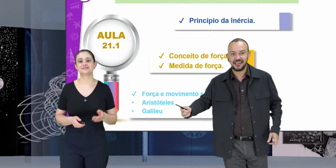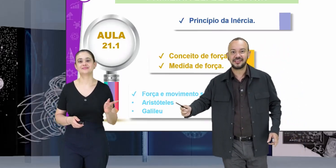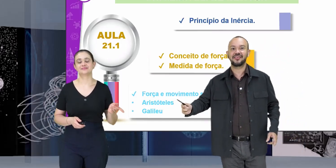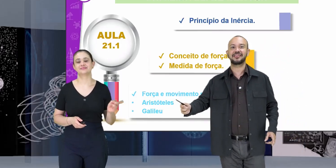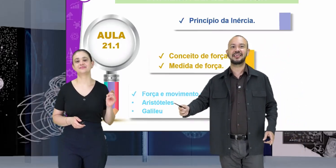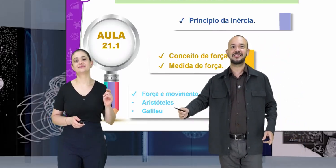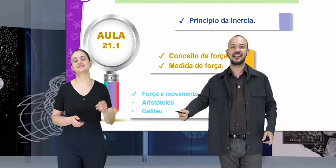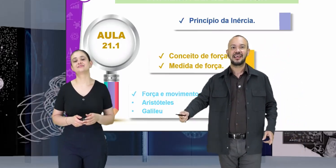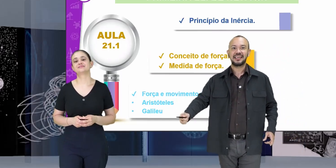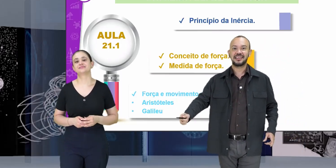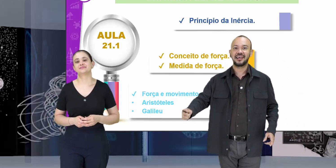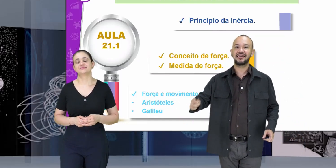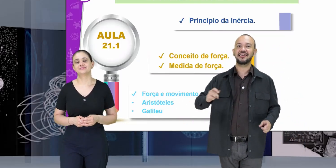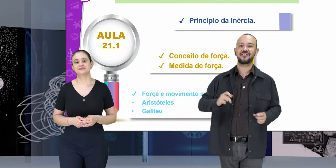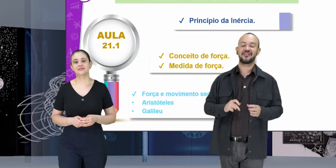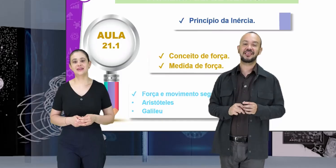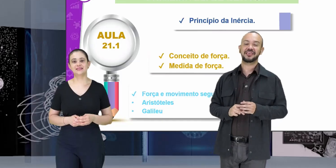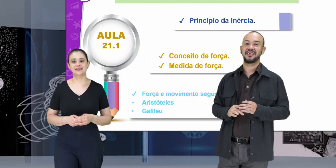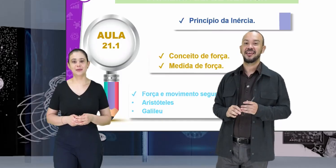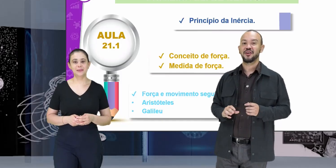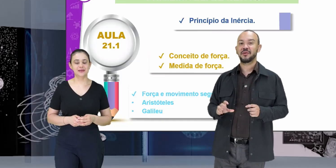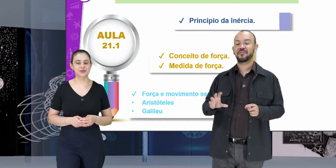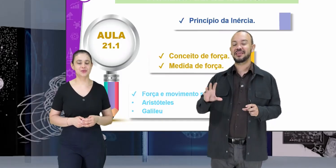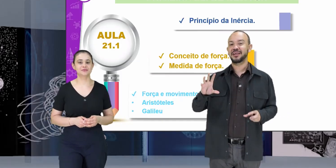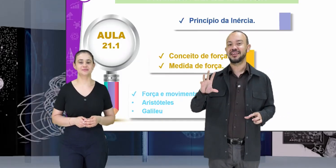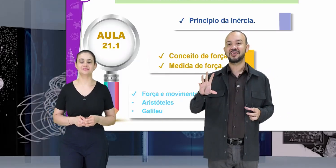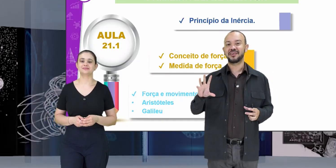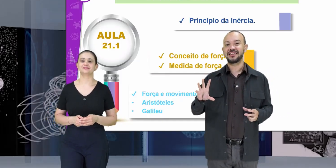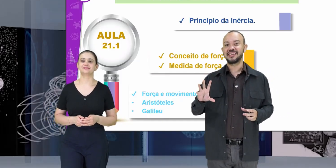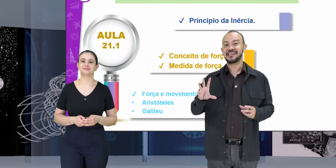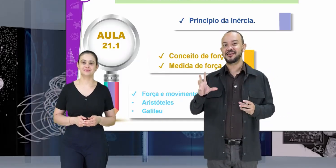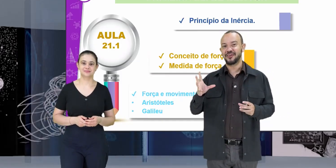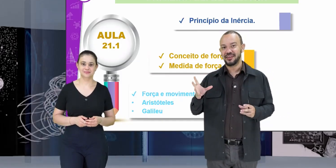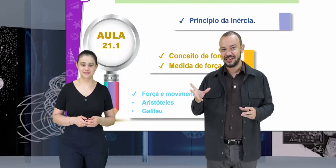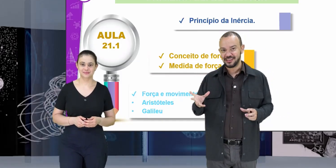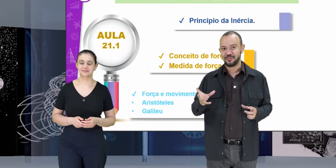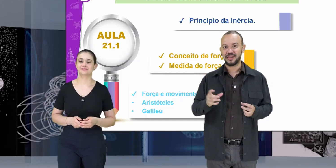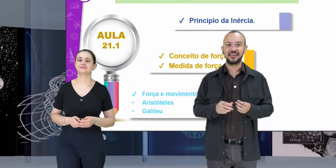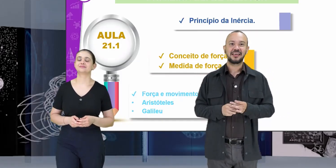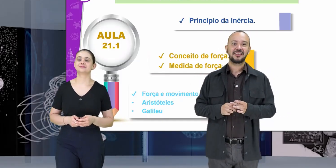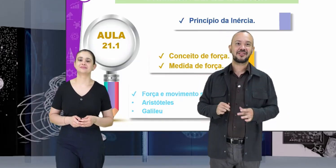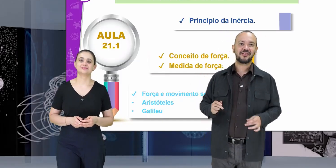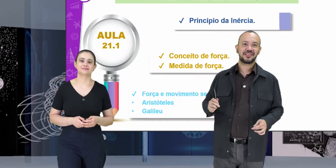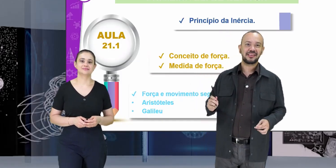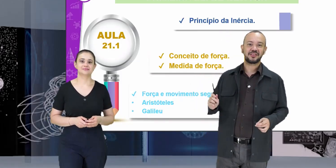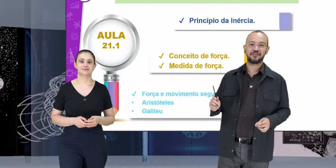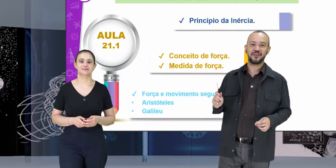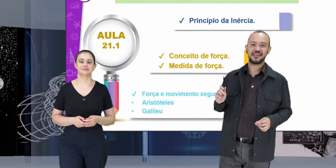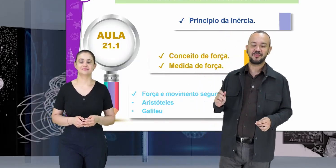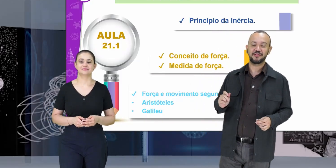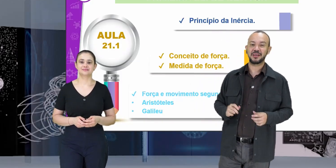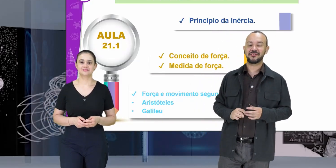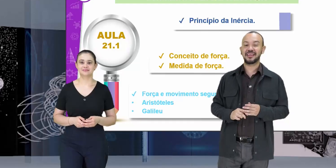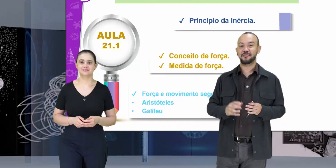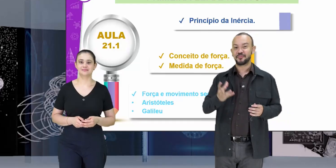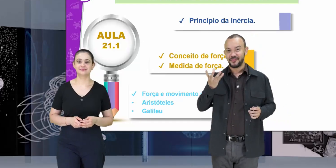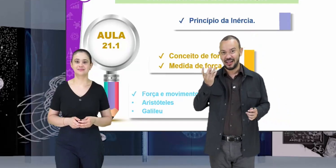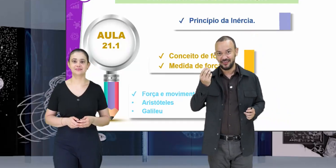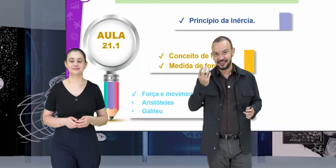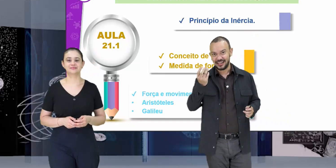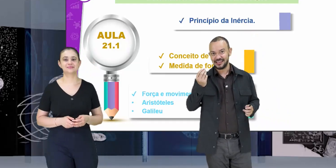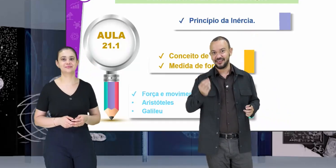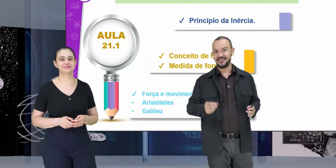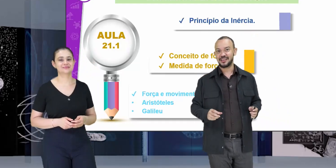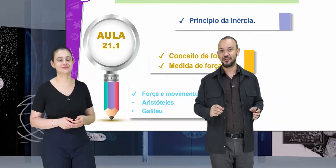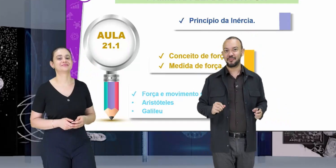de Aristóteles e Galileu. Ou seja, exatamente, uma perspectiva aí histórica também nos conceitos de força e movimento. Aí, a